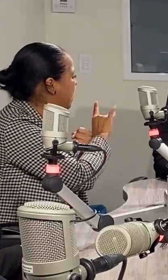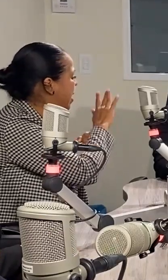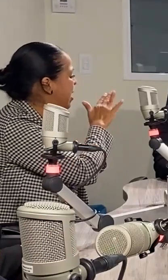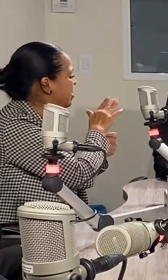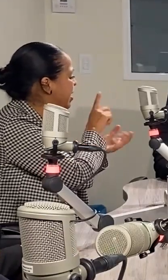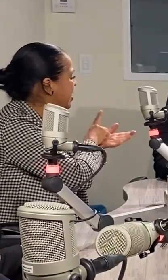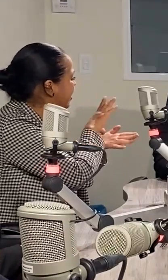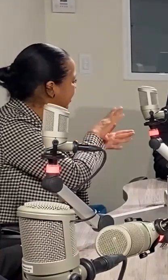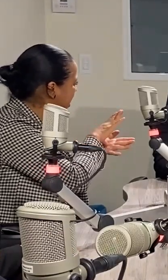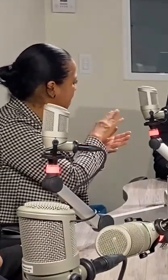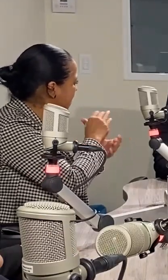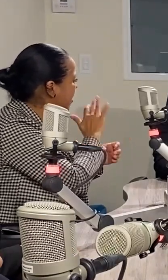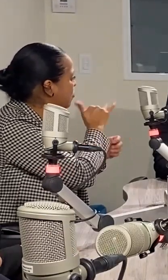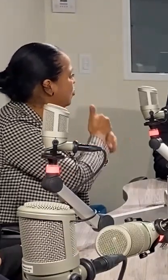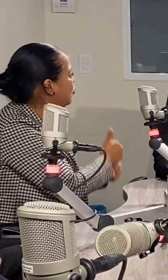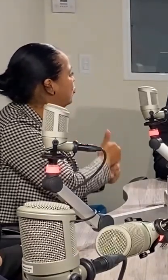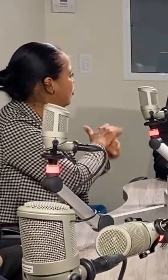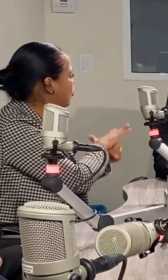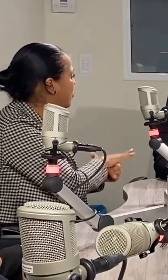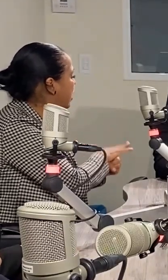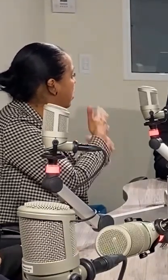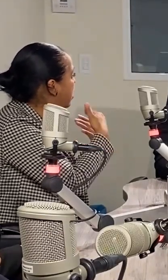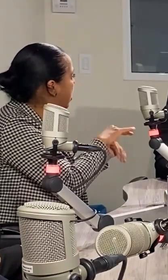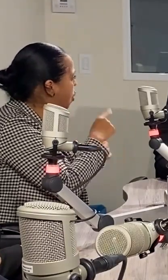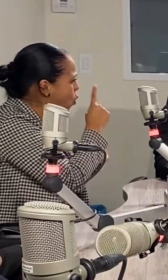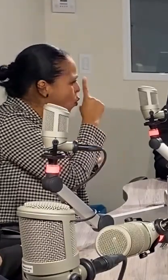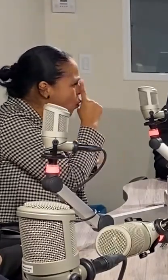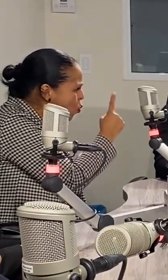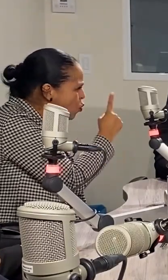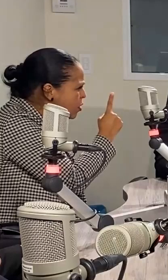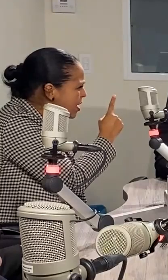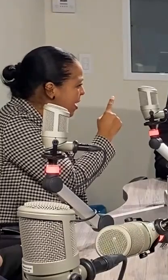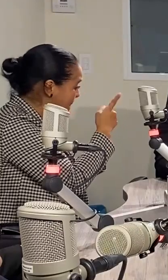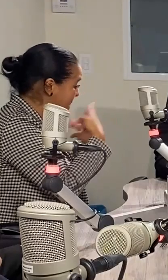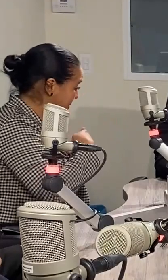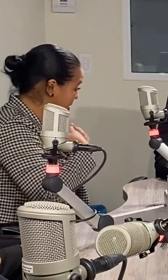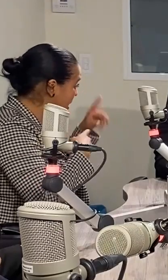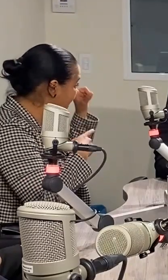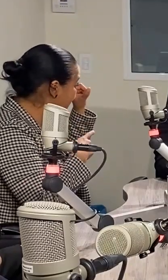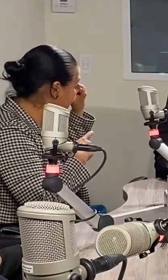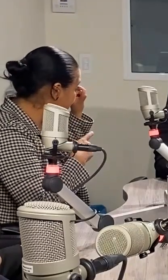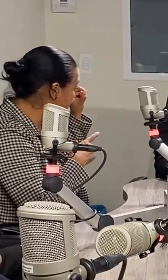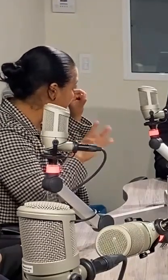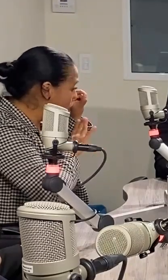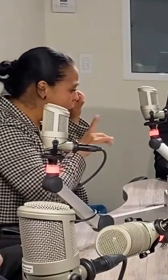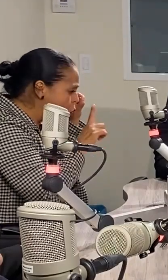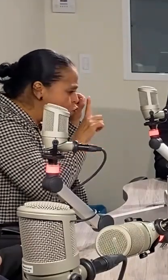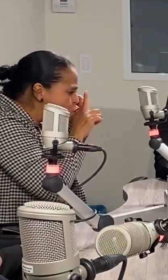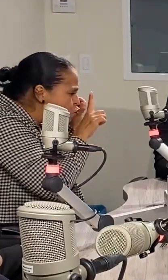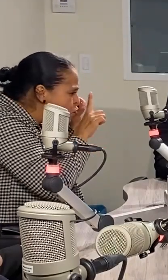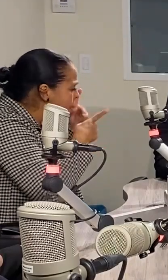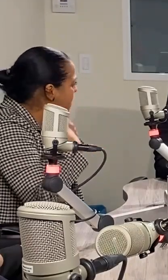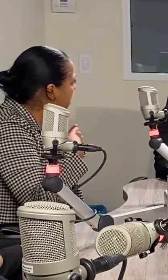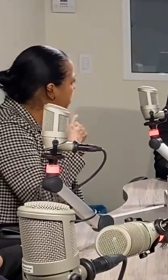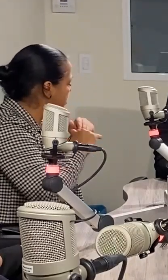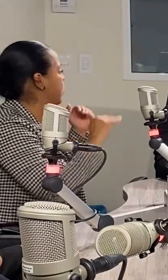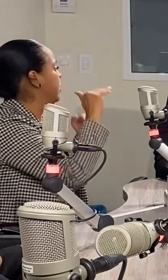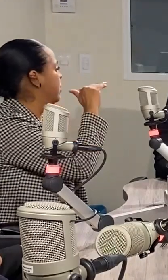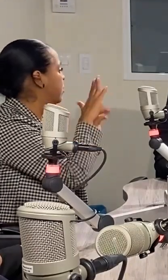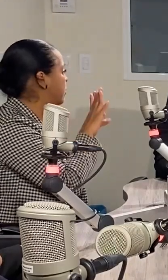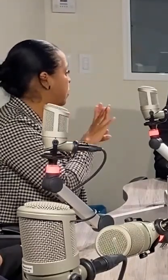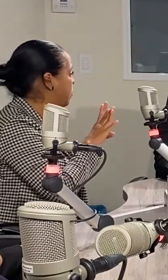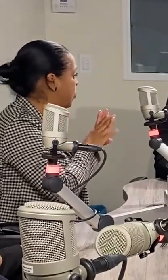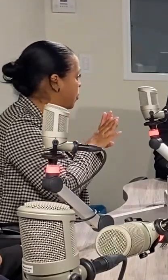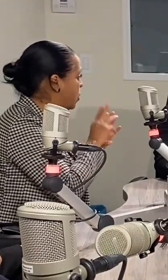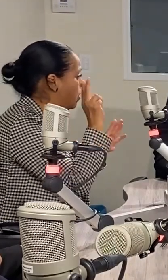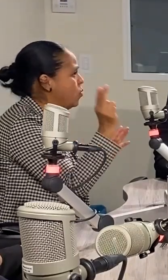con discapacidad. Obviamente la cifra de 1 de cada 20 personas con discapacidad que nada más llega al nivel superior, a